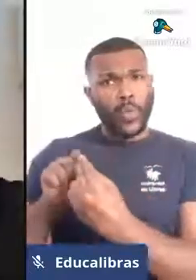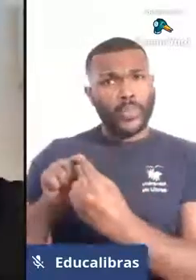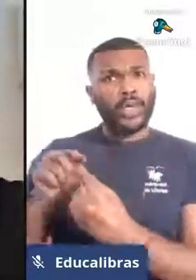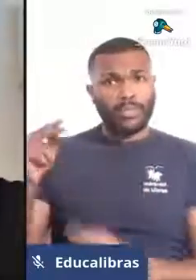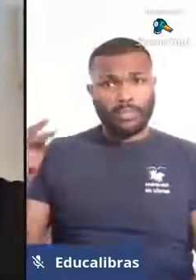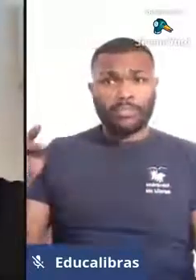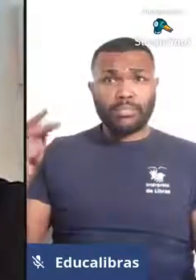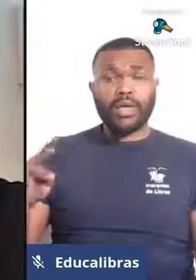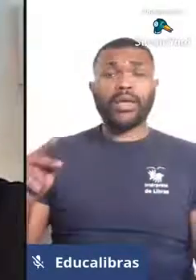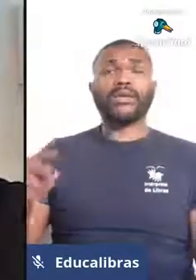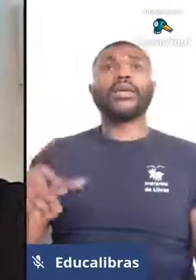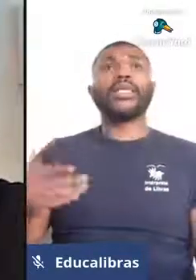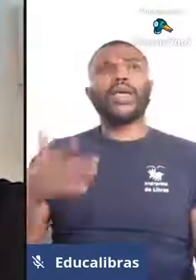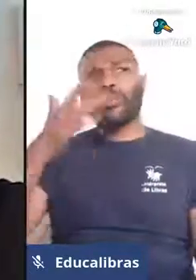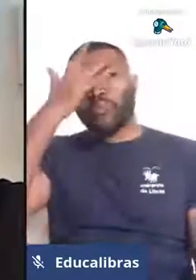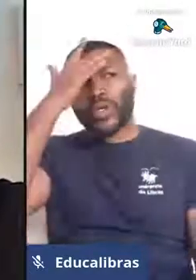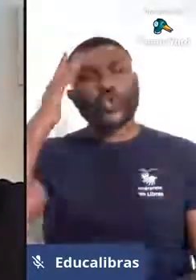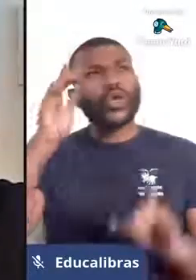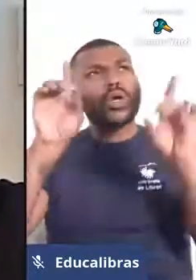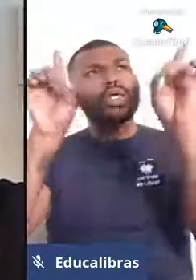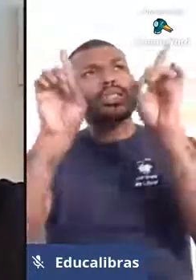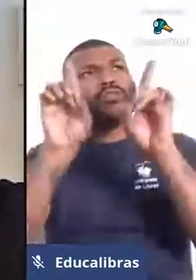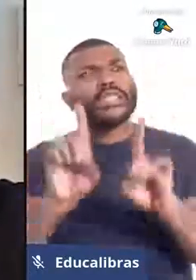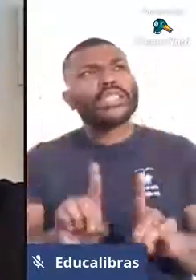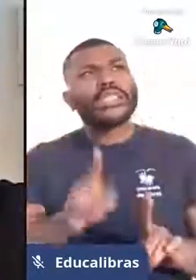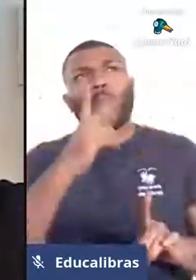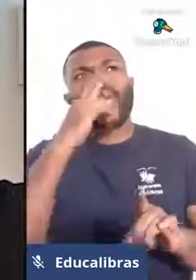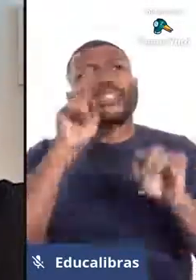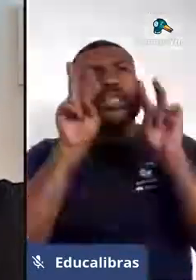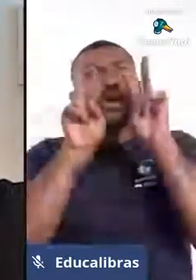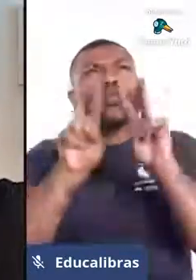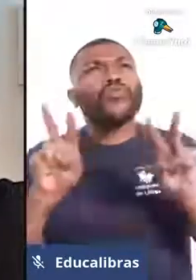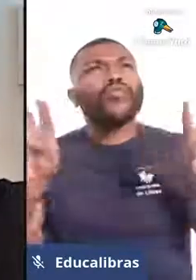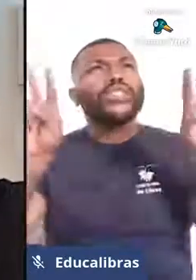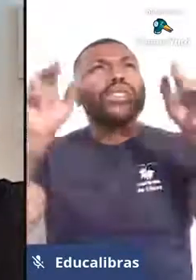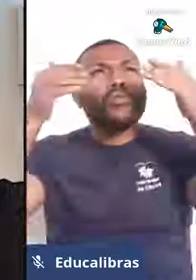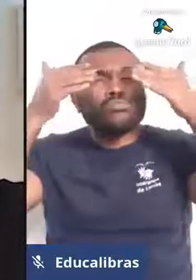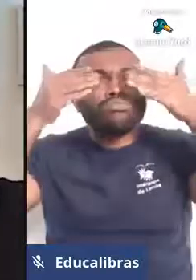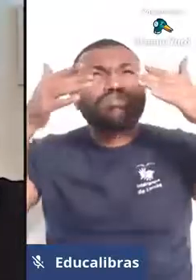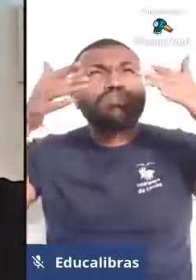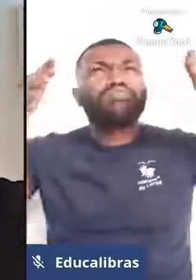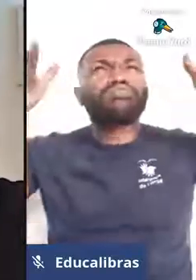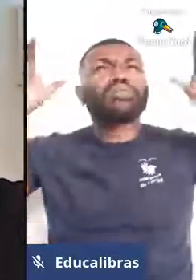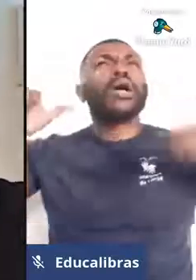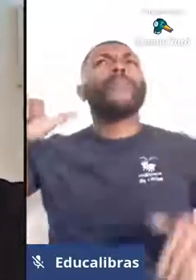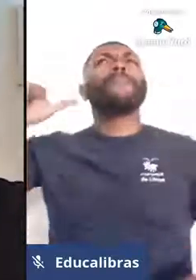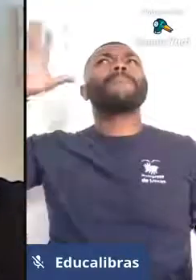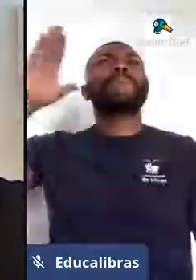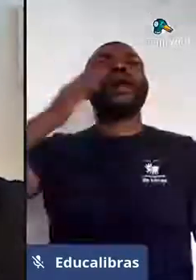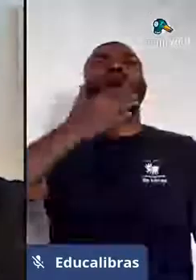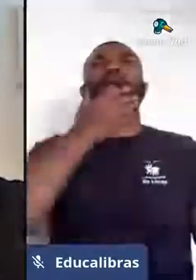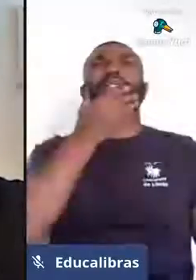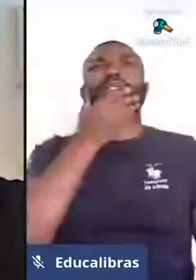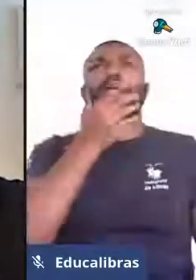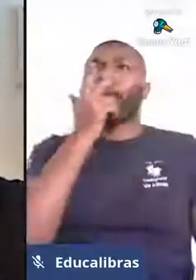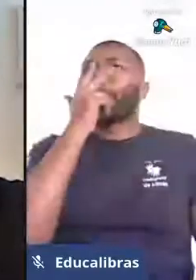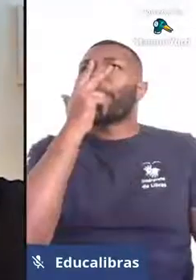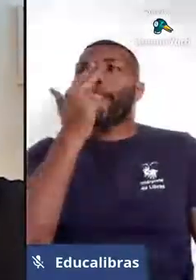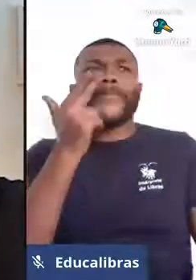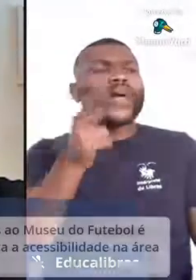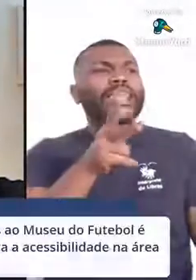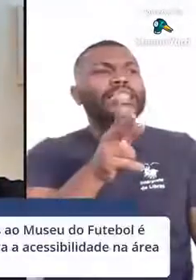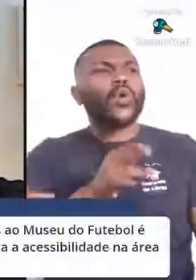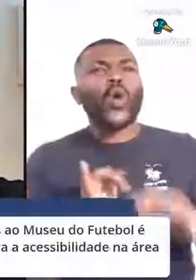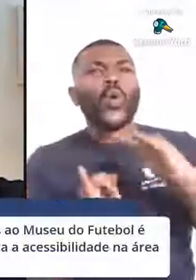a pessoa com deficiência tem uma visão mais longa da estrutura física, dá como se fosse um treinamento informal, então